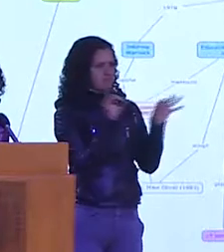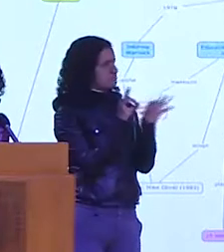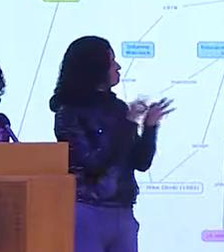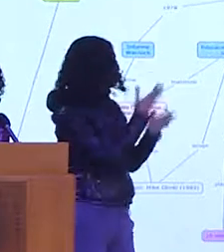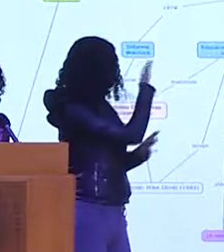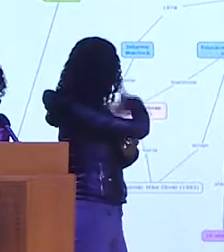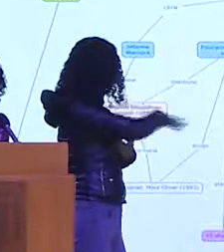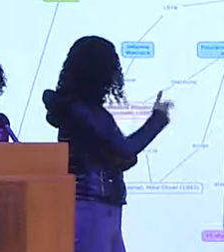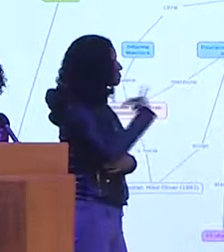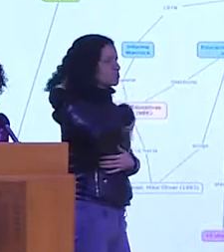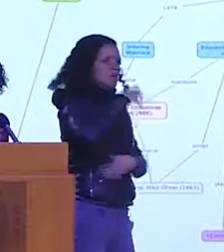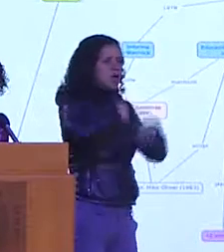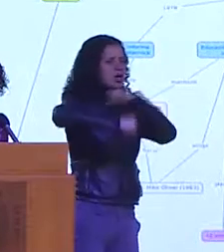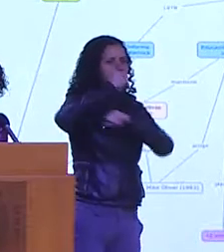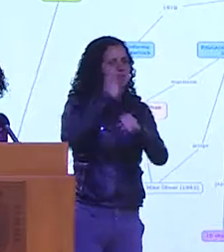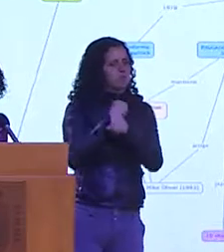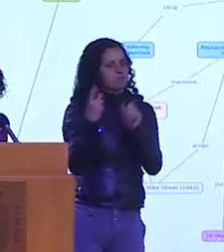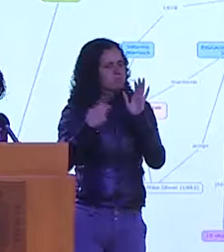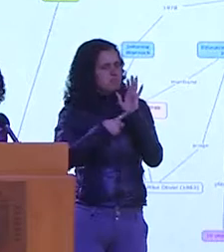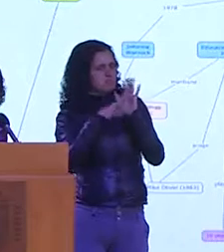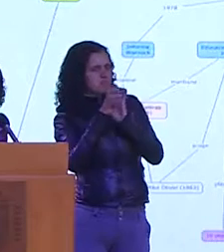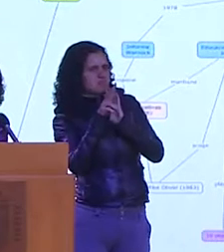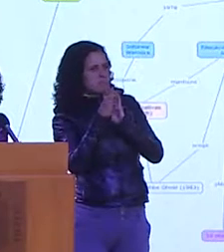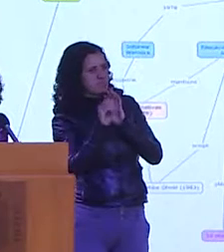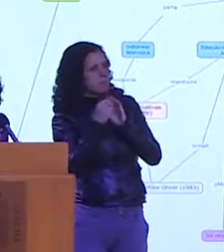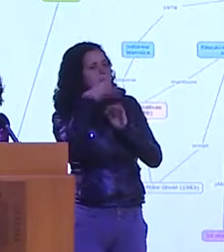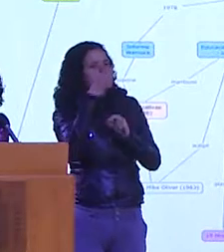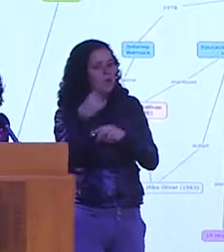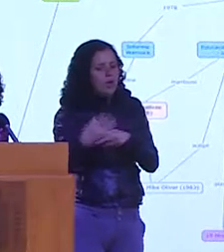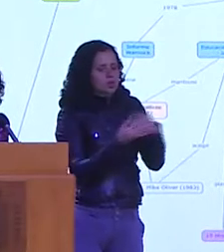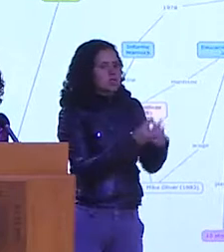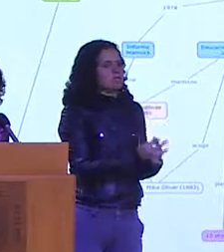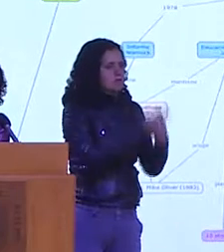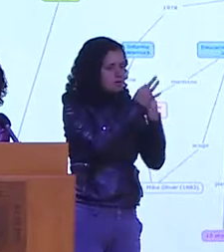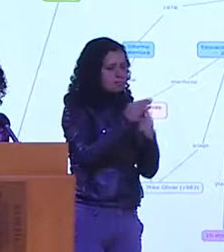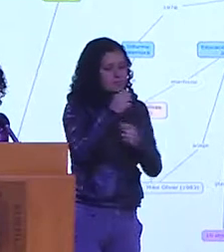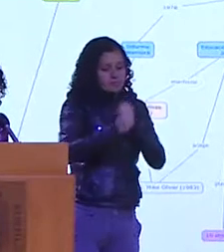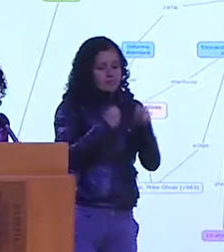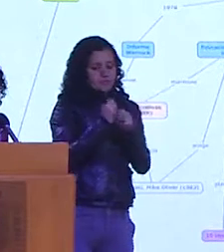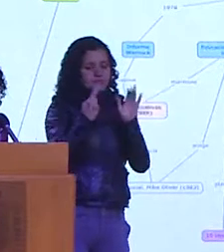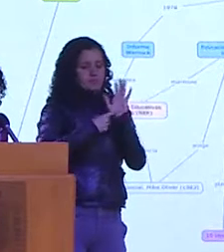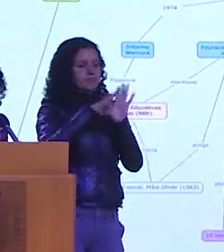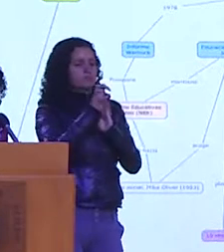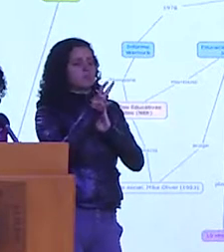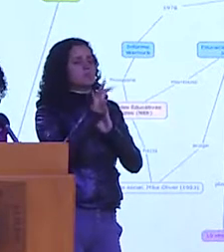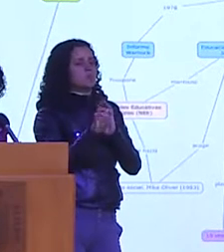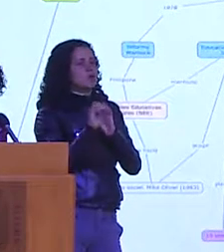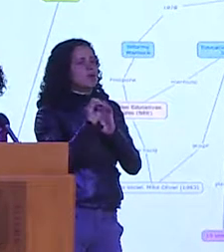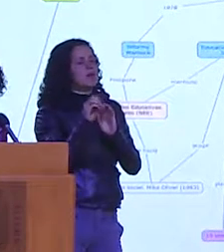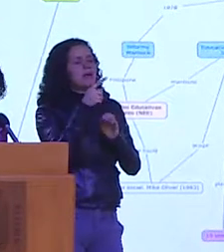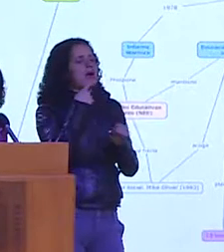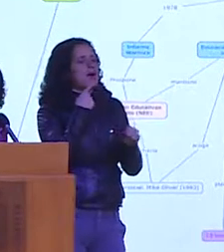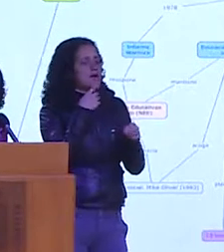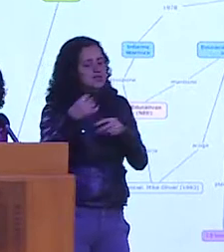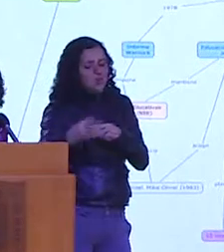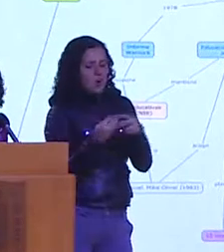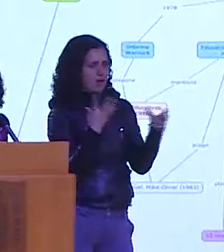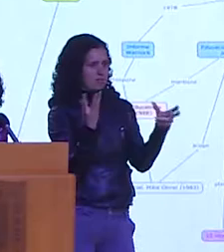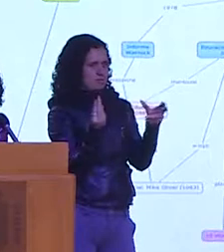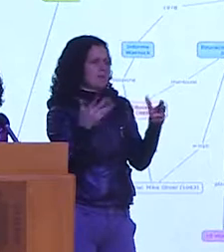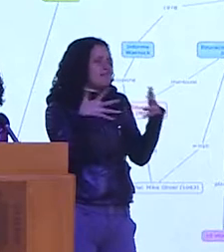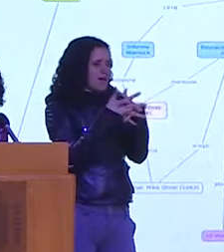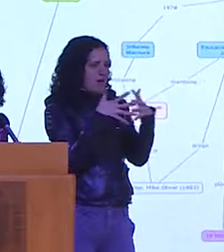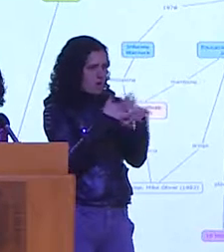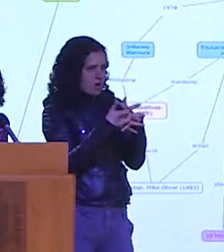dónde estábamos en los 70, estábamos en educación especial. En los 90 pasamos a hablar de escuela integradora y